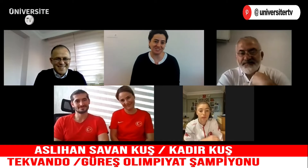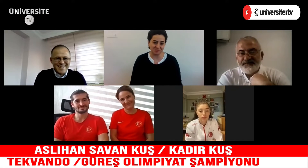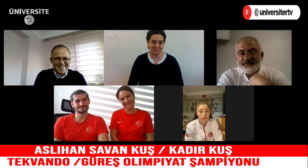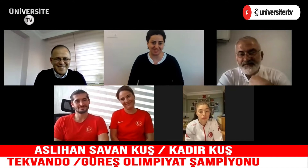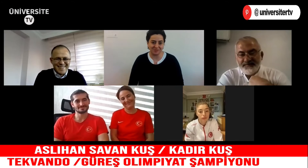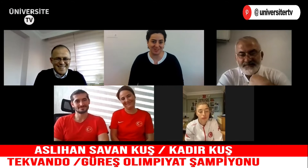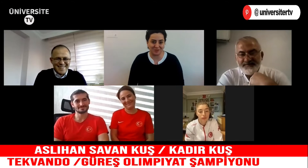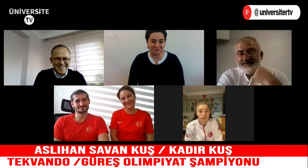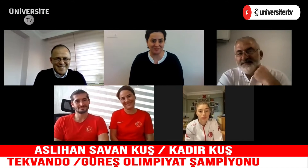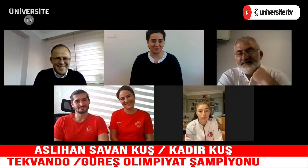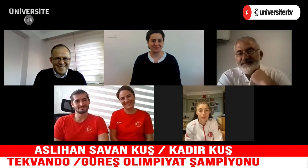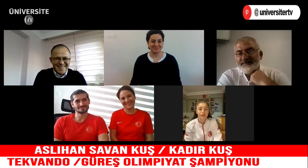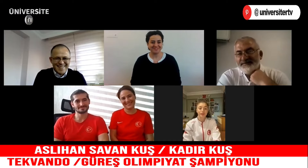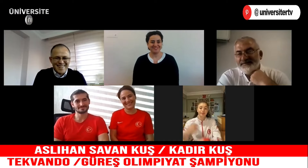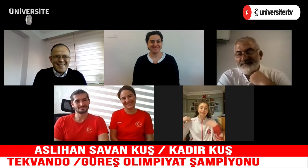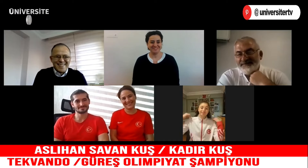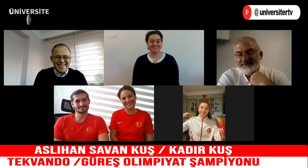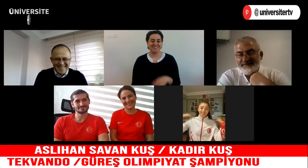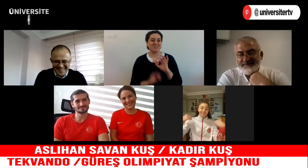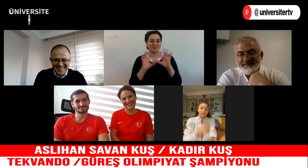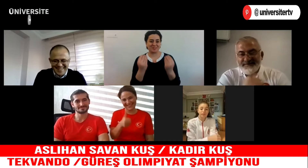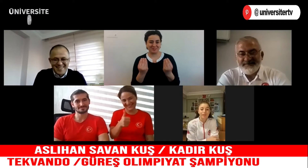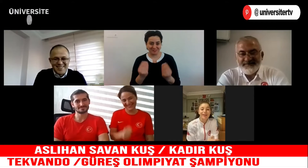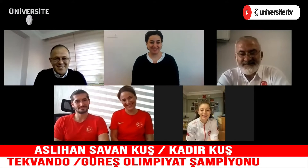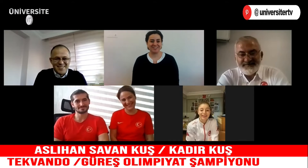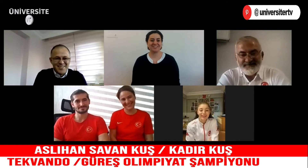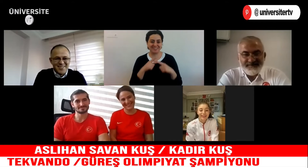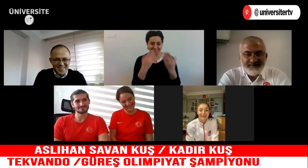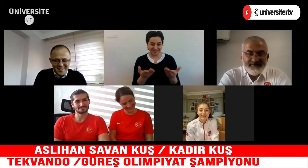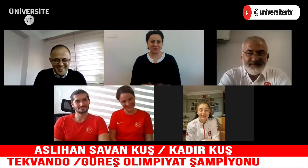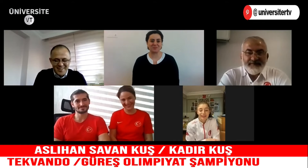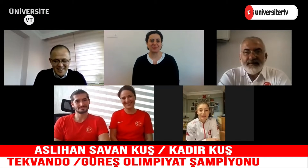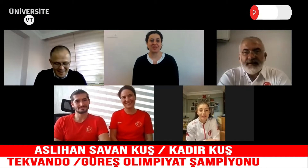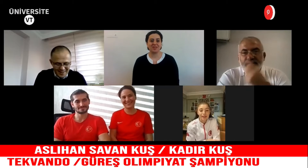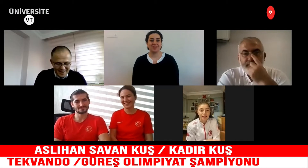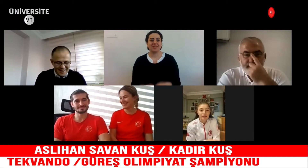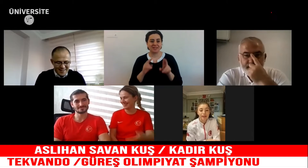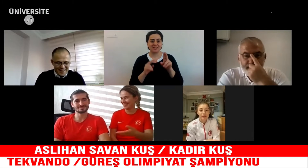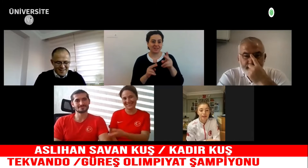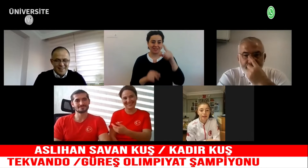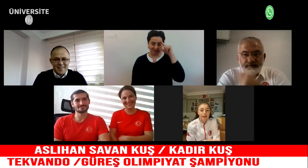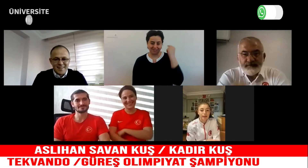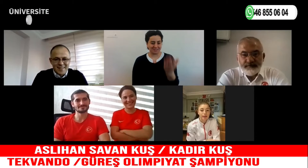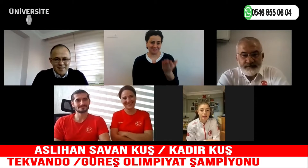katılmak için sabırsızlıkla bekliyorum. Harika. Teşekkür ediyoruz. Evet Kadir,